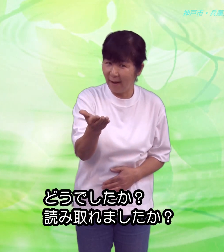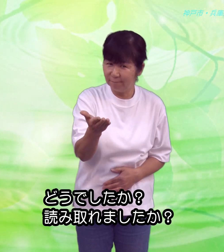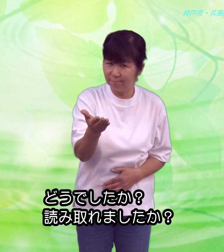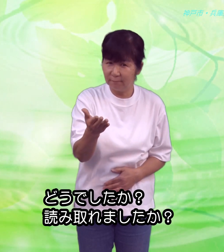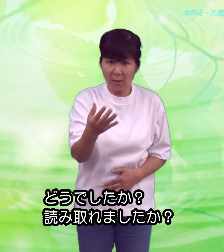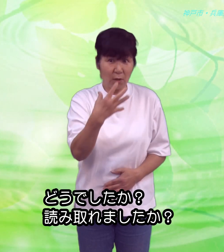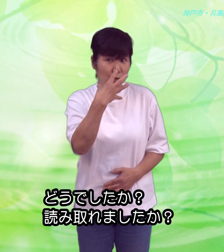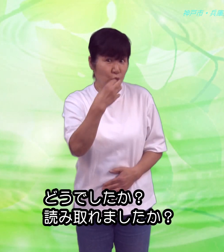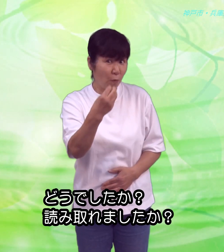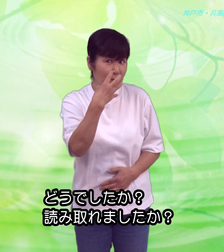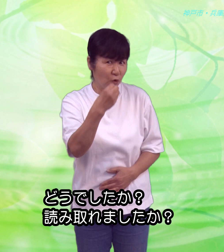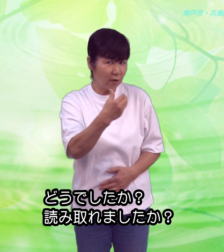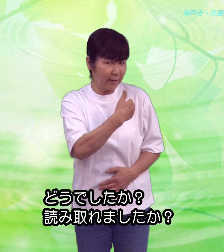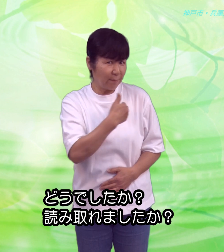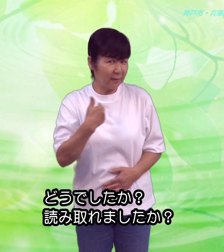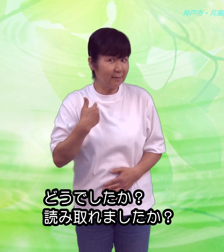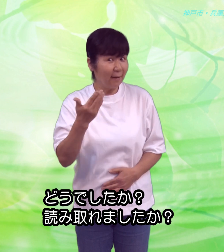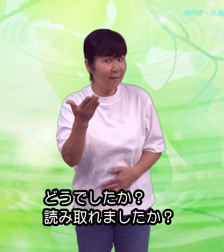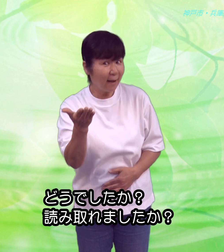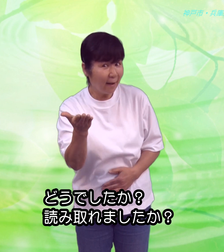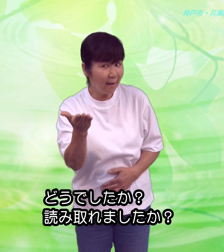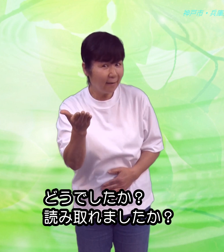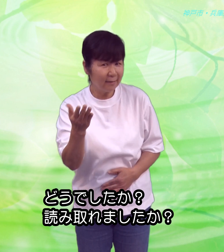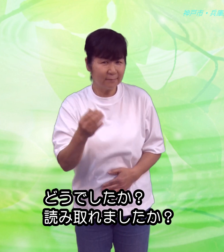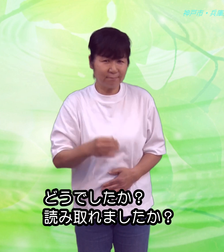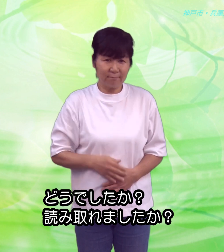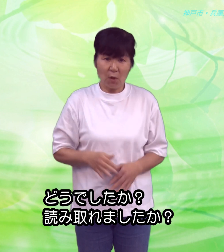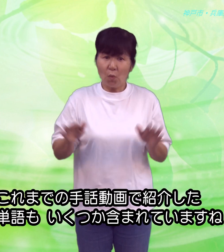どうでしたか読み取れましたか